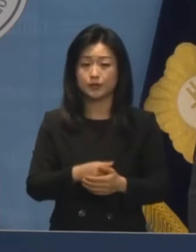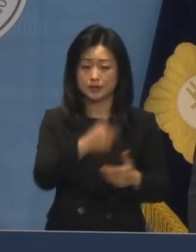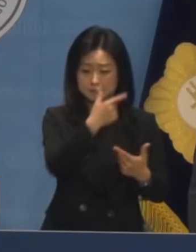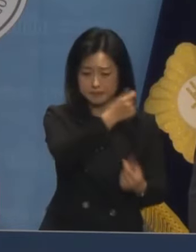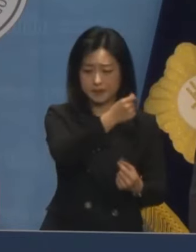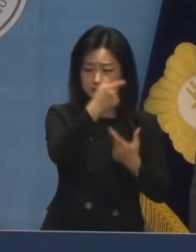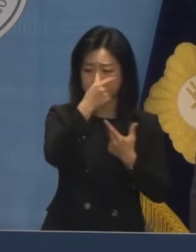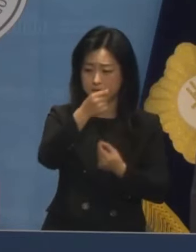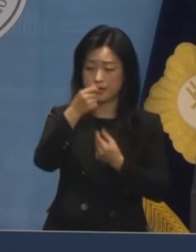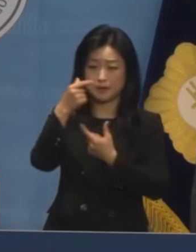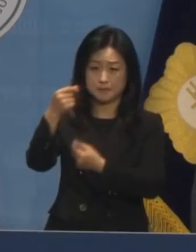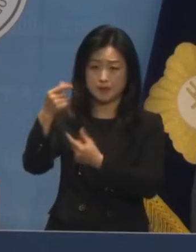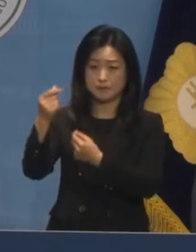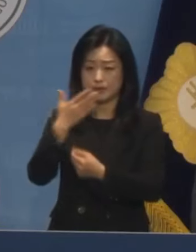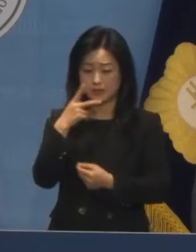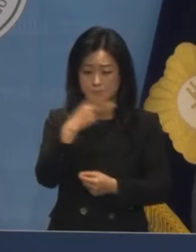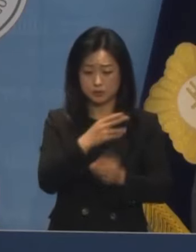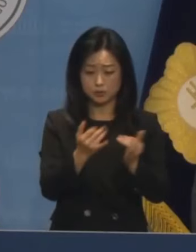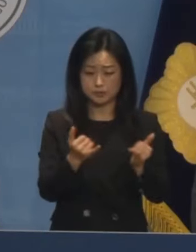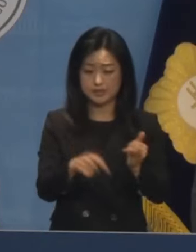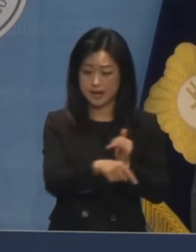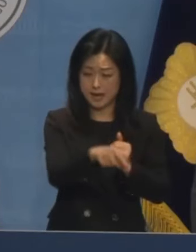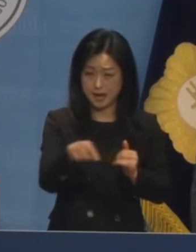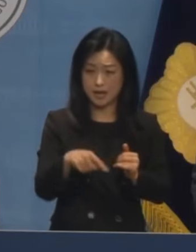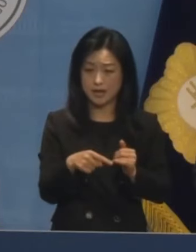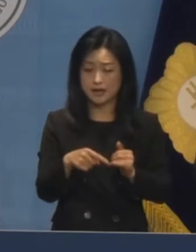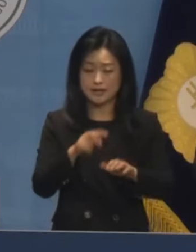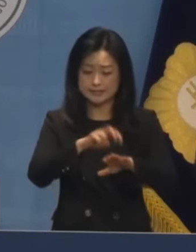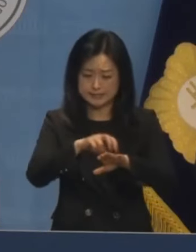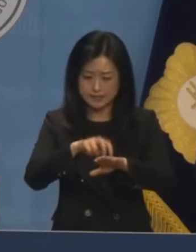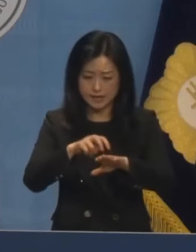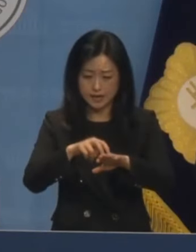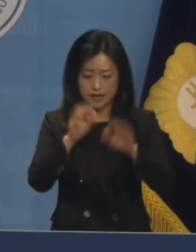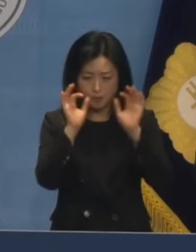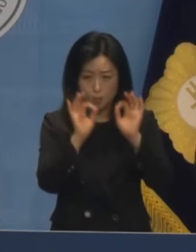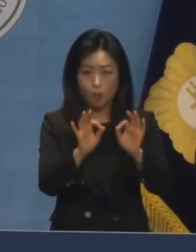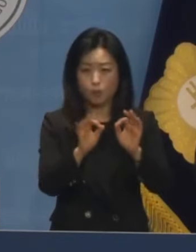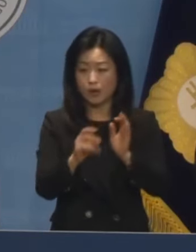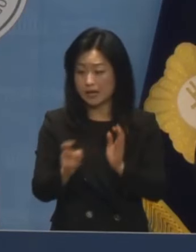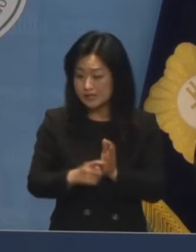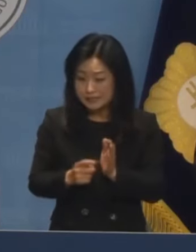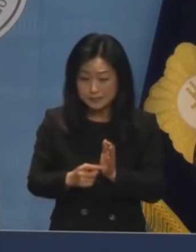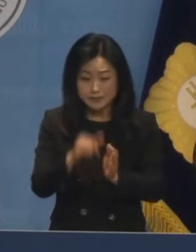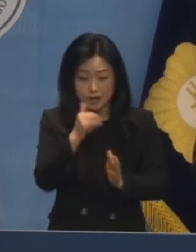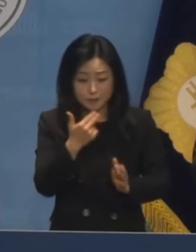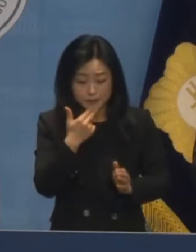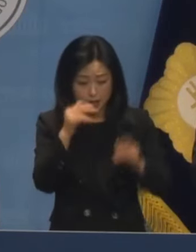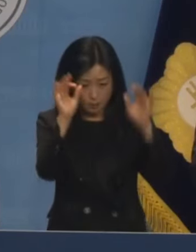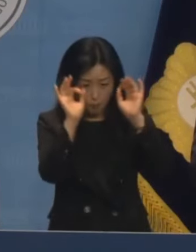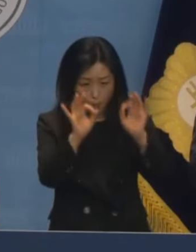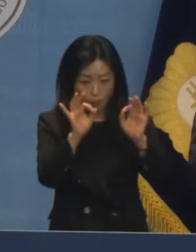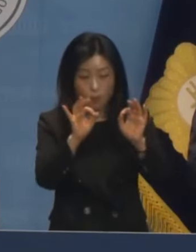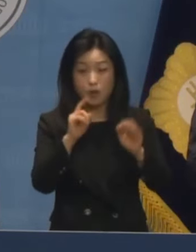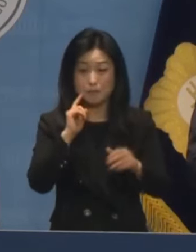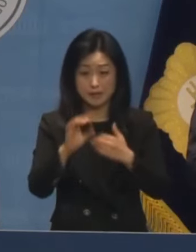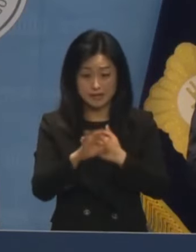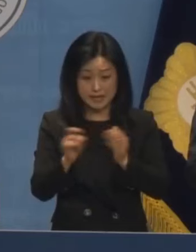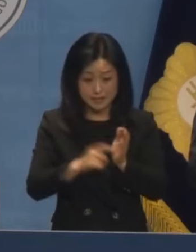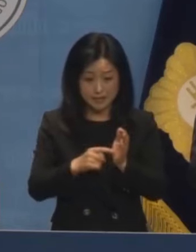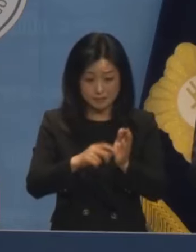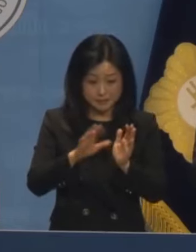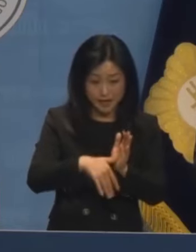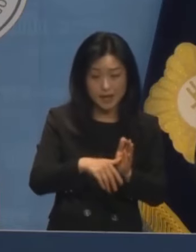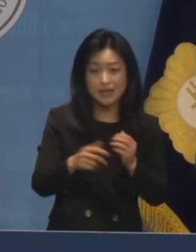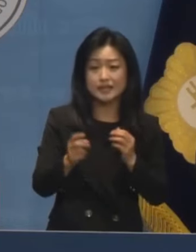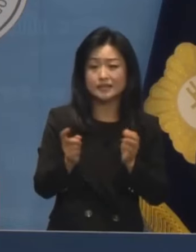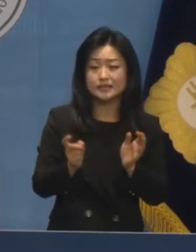정기적으로 단식농성을 하는 노동자들을 진찰하고 응급 상황이 발생했을 경우 적절한 후송